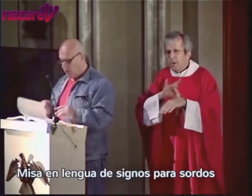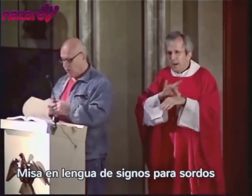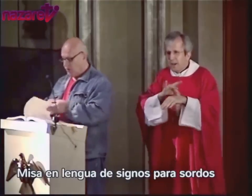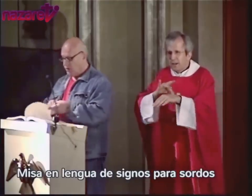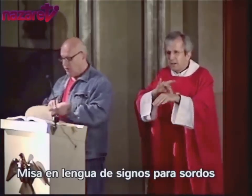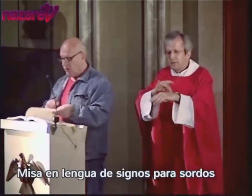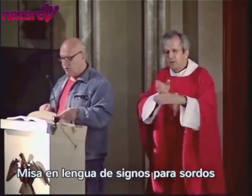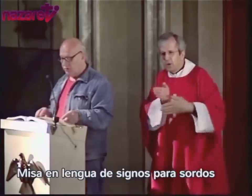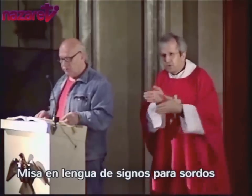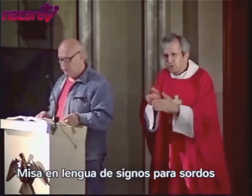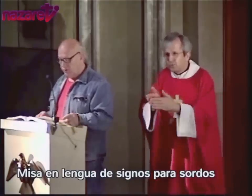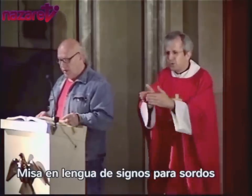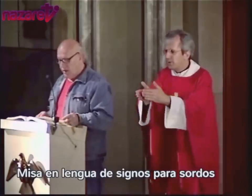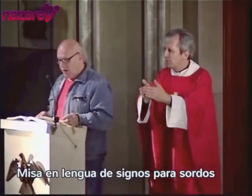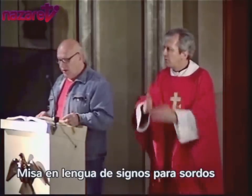al que tuerce el sendero.